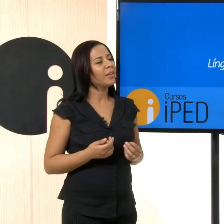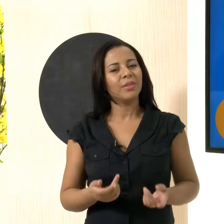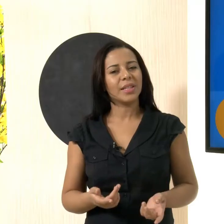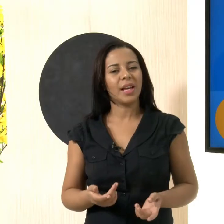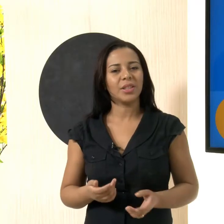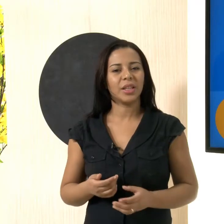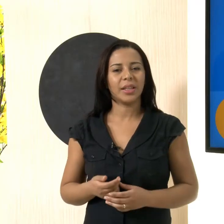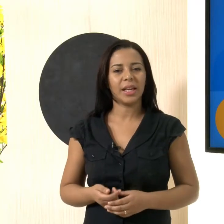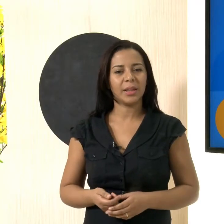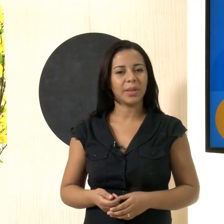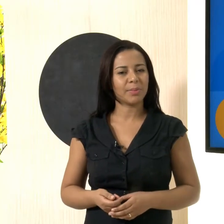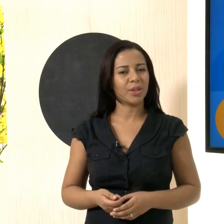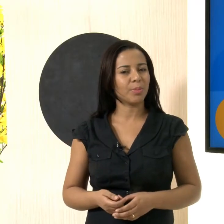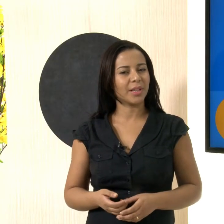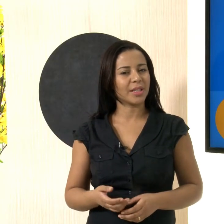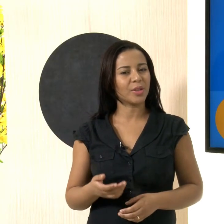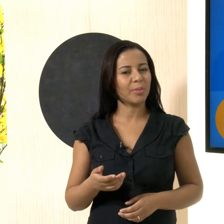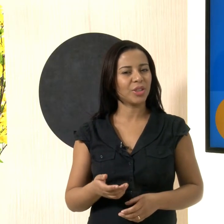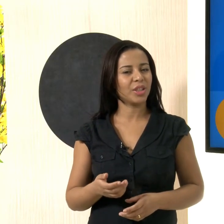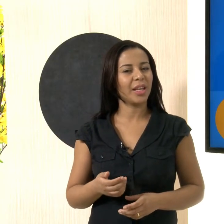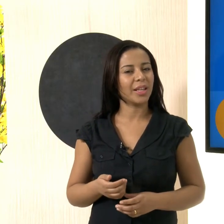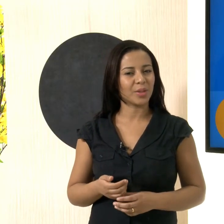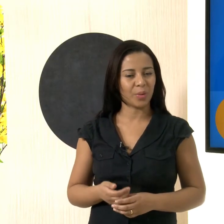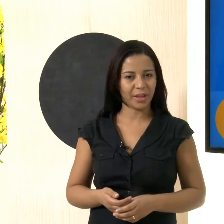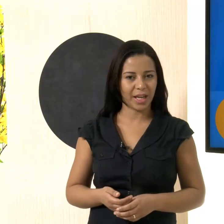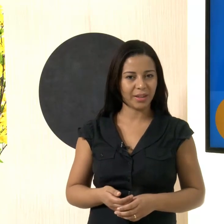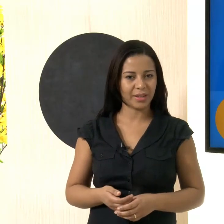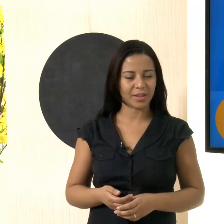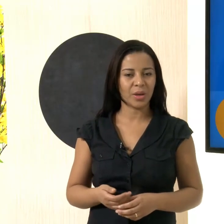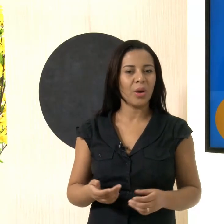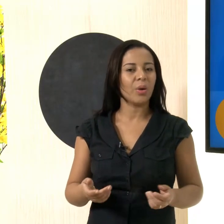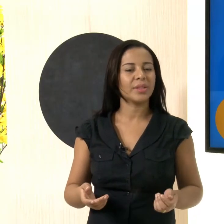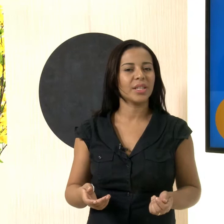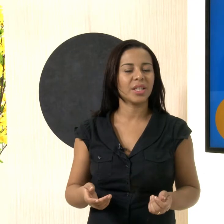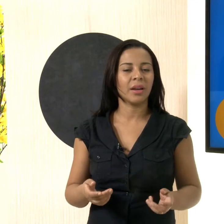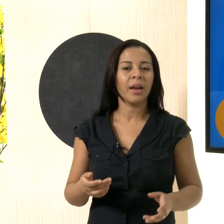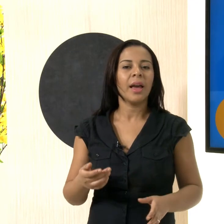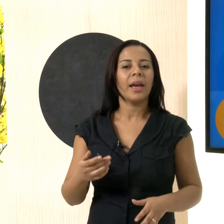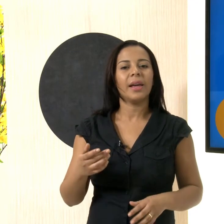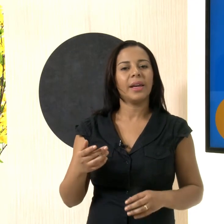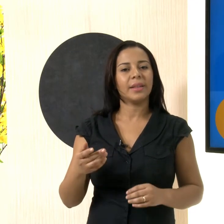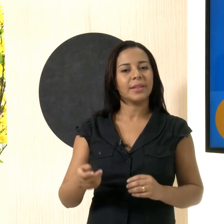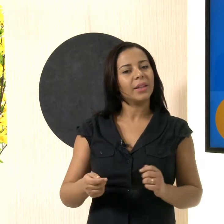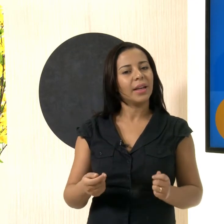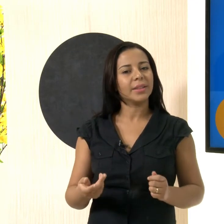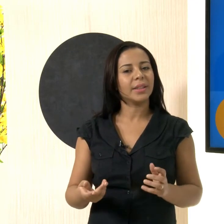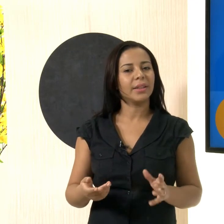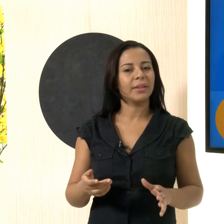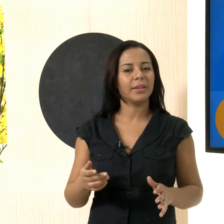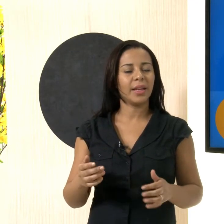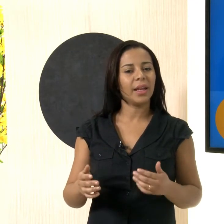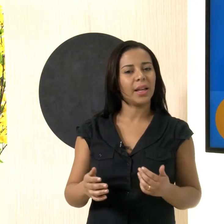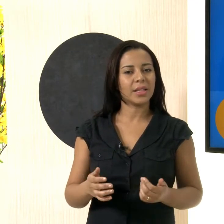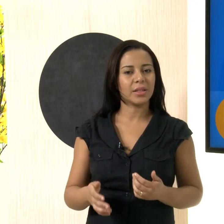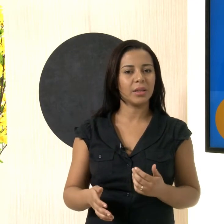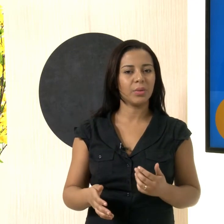Você acha que a Libras pode passar somente ideias concretas, ou seja, sinais que têm relação com